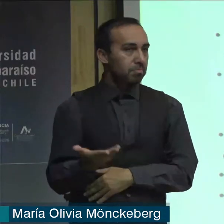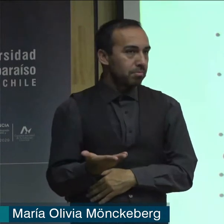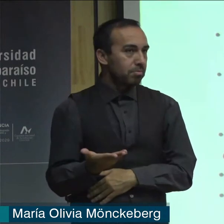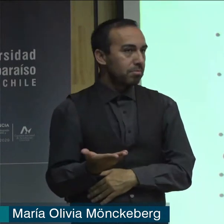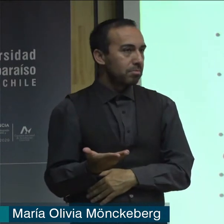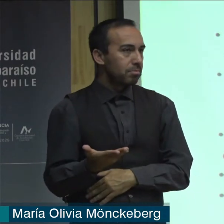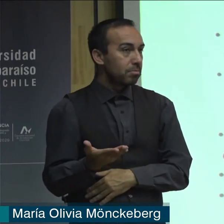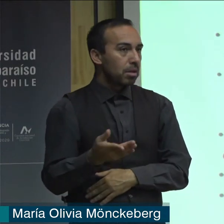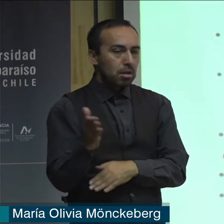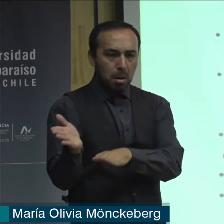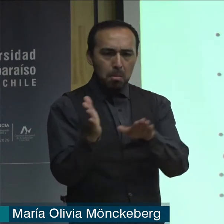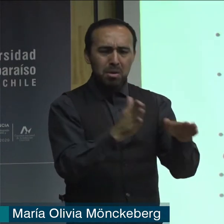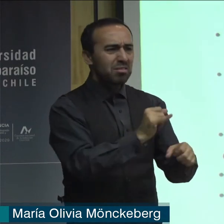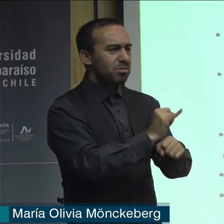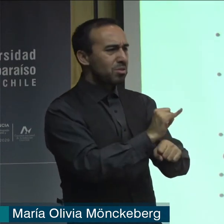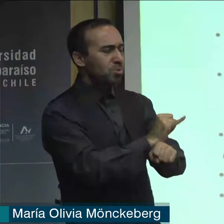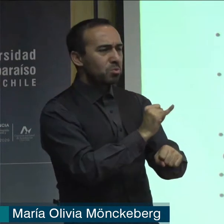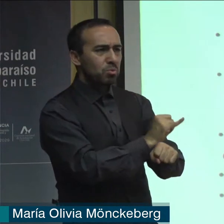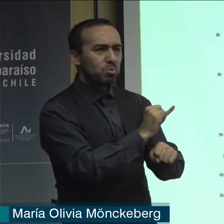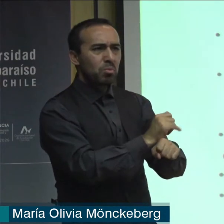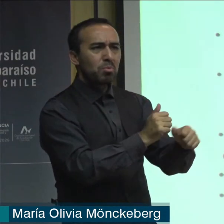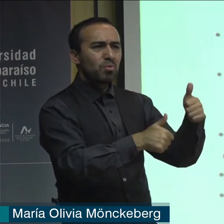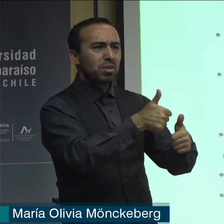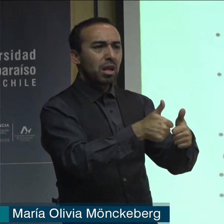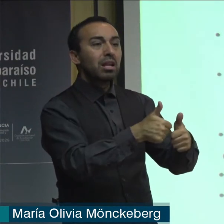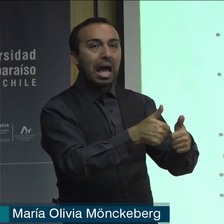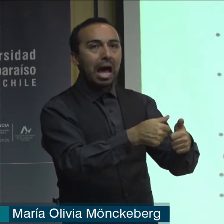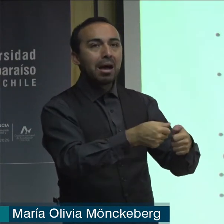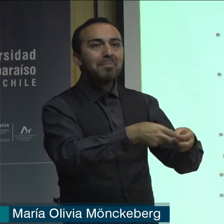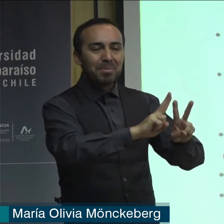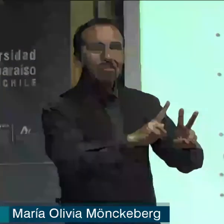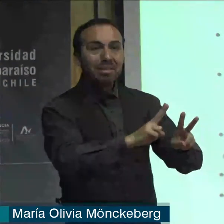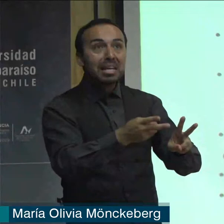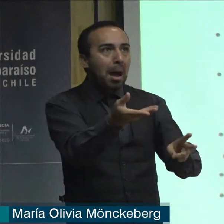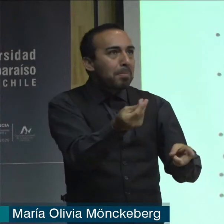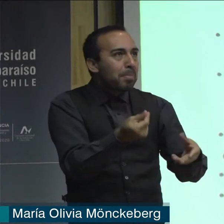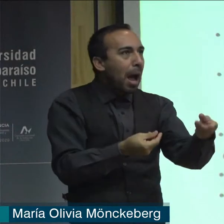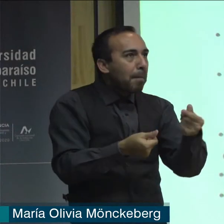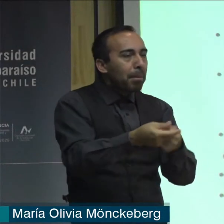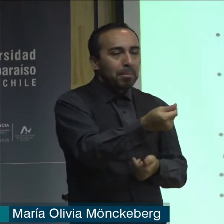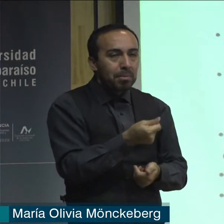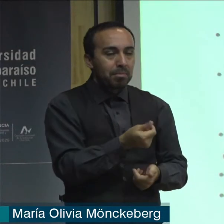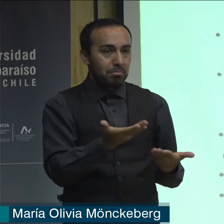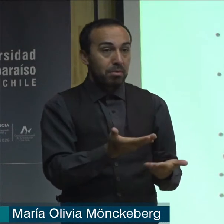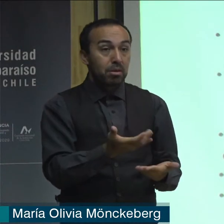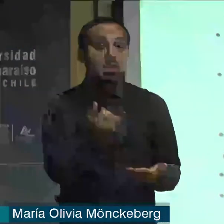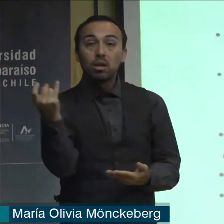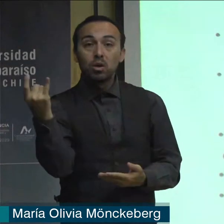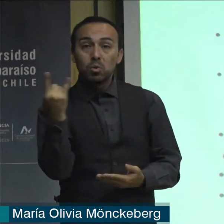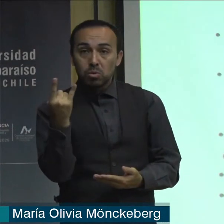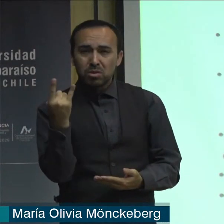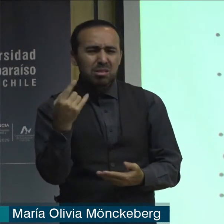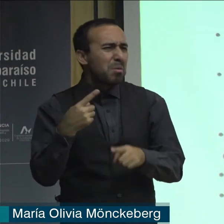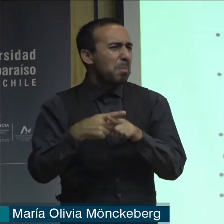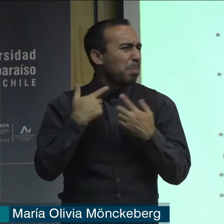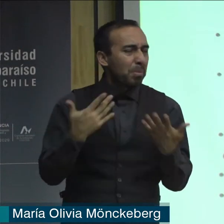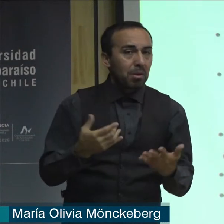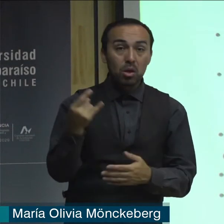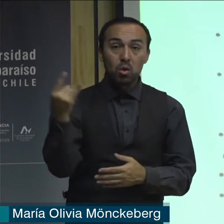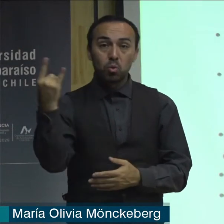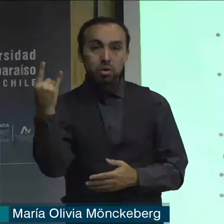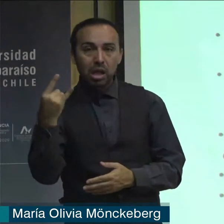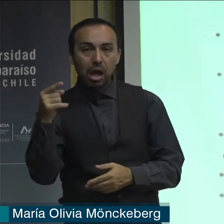cambian Entonces los dejaban lucrar Por qué Porque a las universidades también hubo aquí la presencia un poco